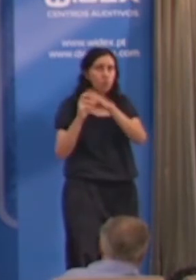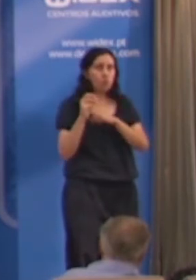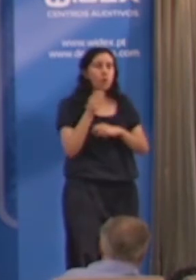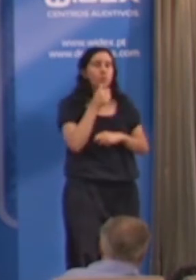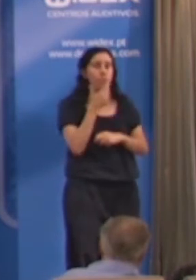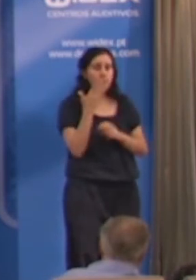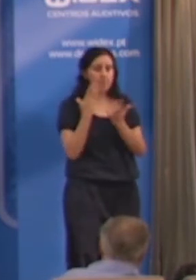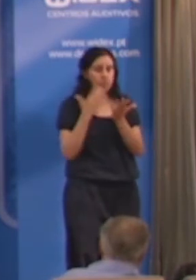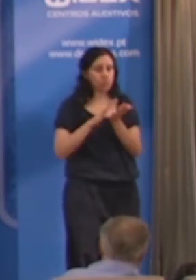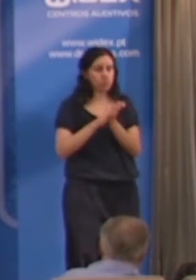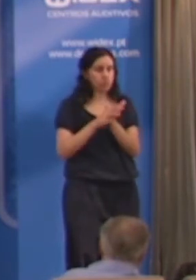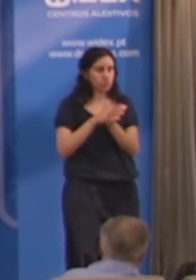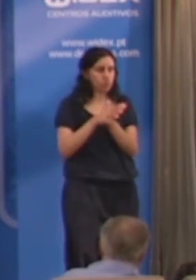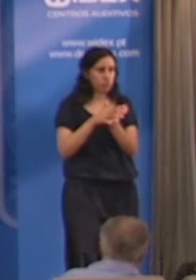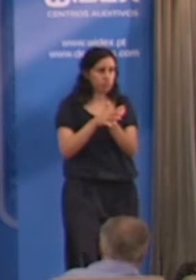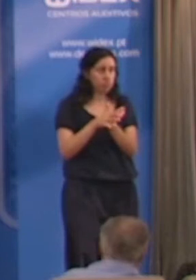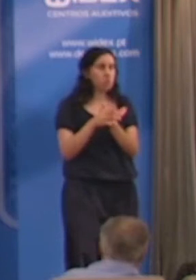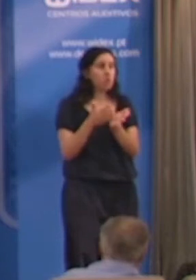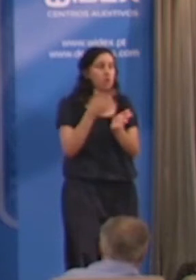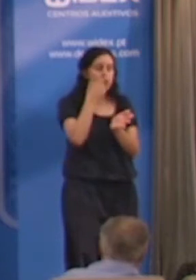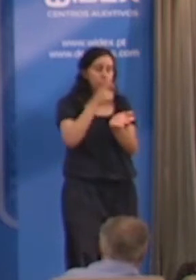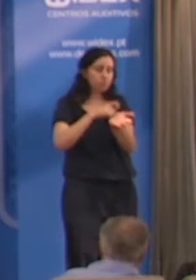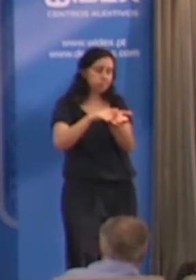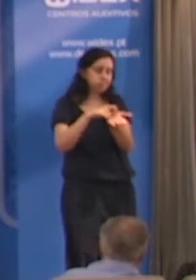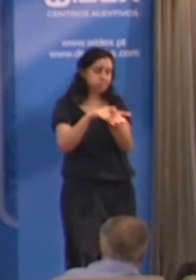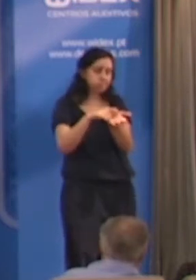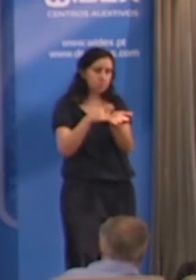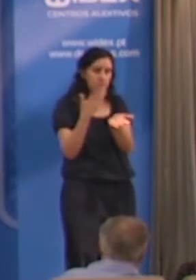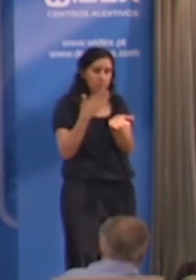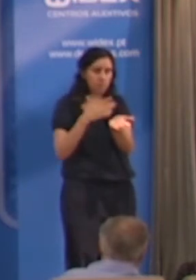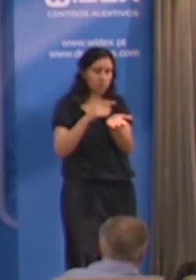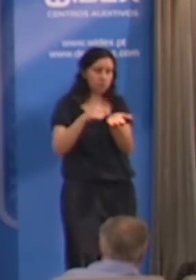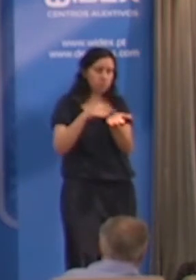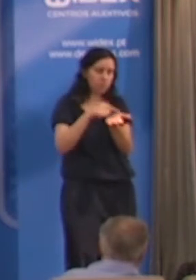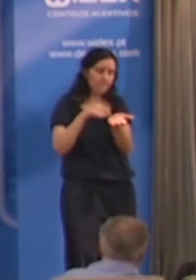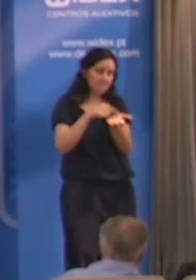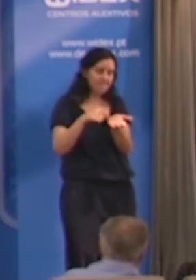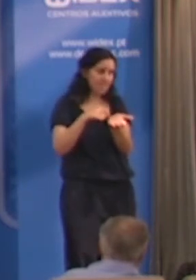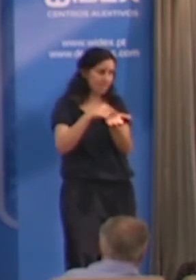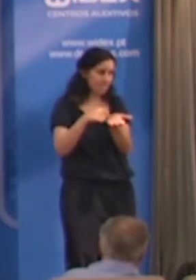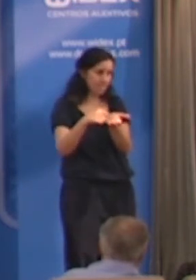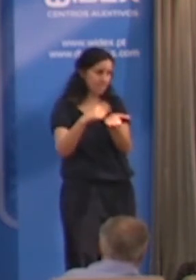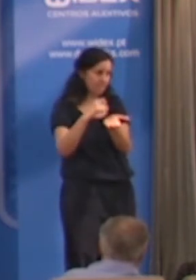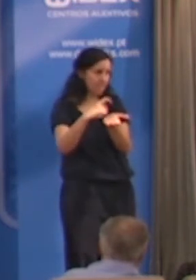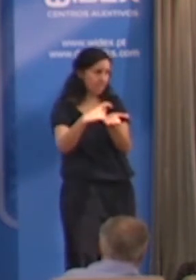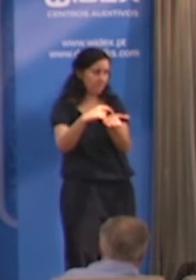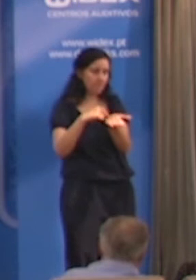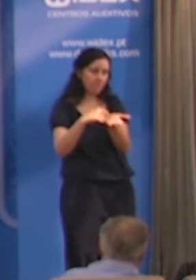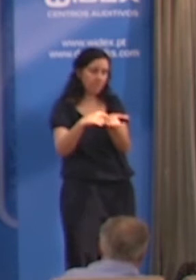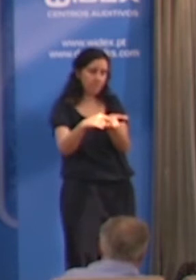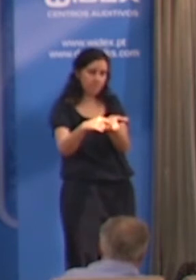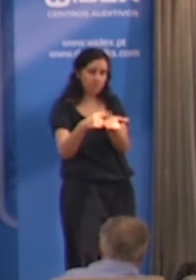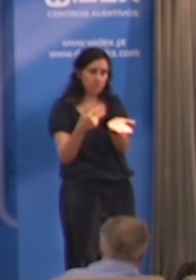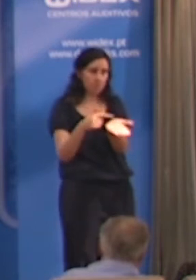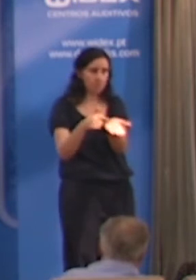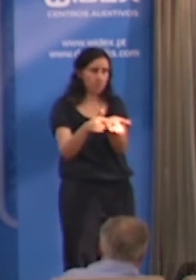palma das minhas mãos. As pessoas escreviam na minha mão, em letra de imprensa, dentro da